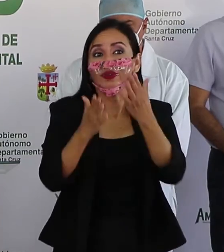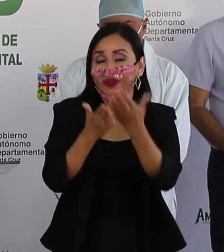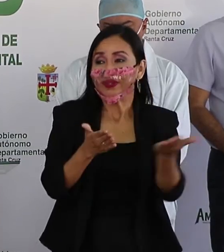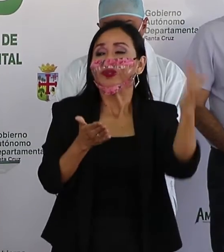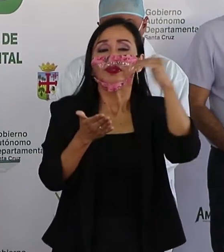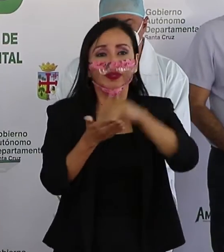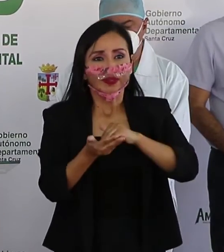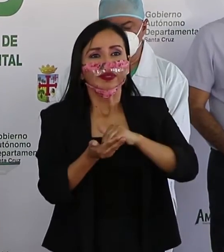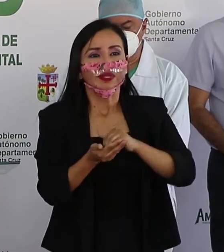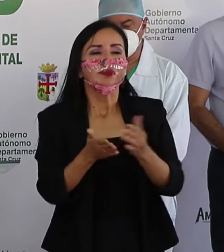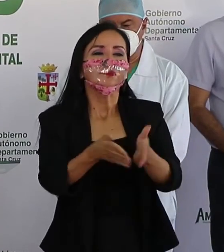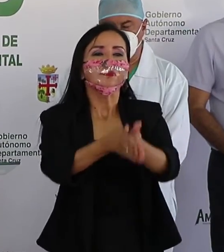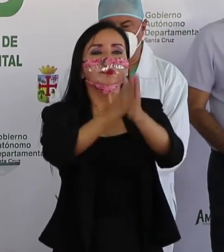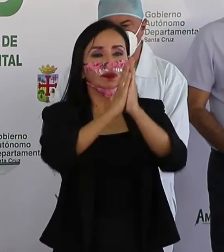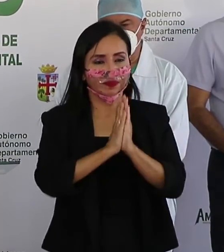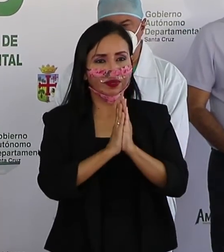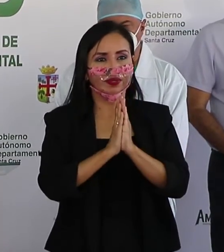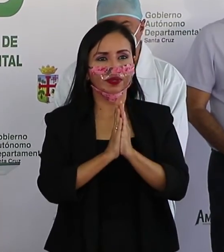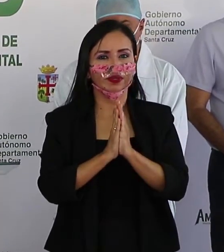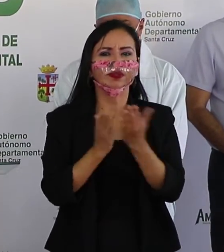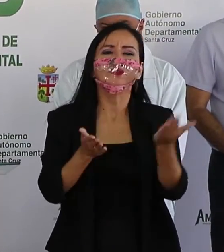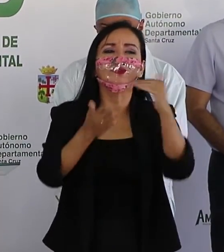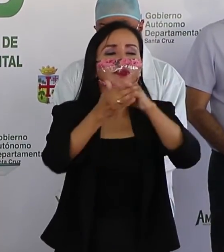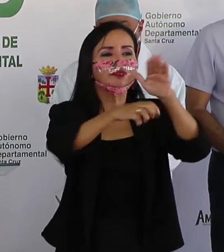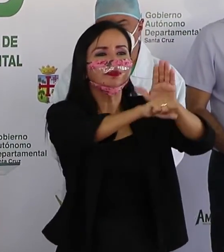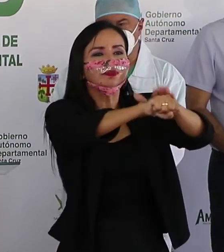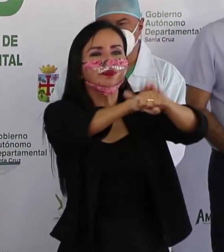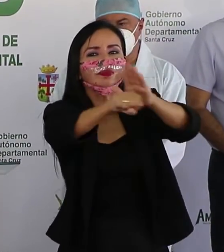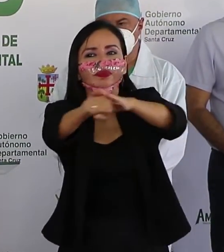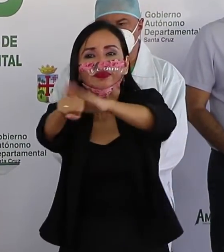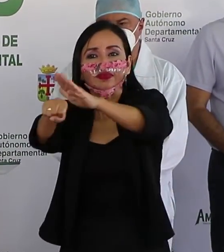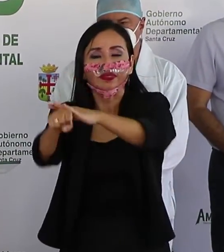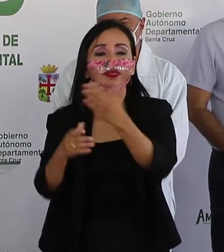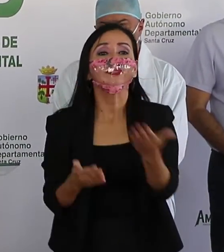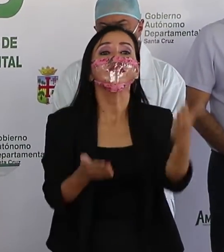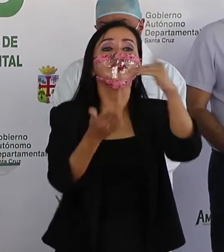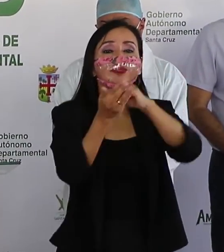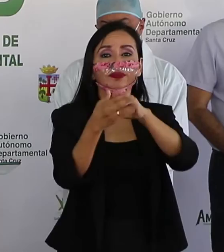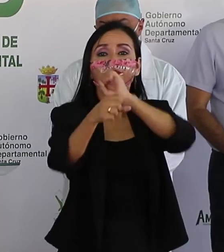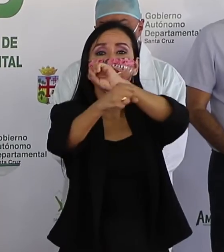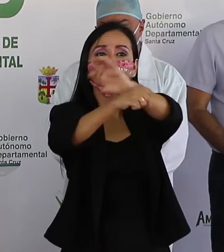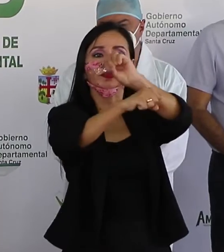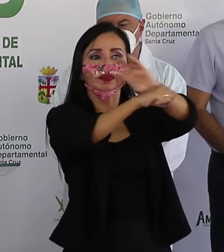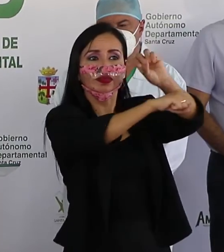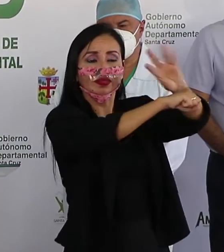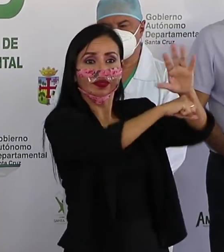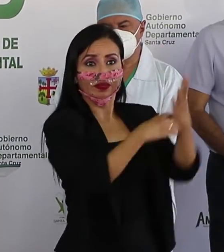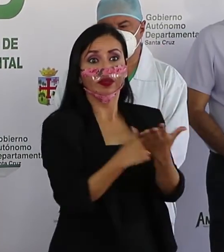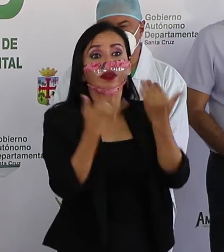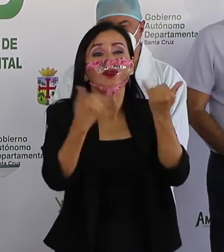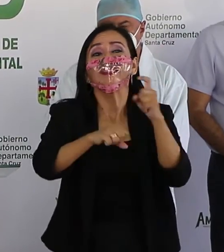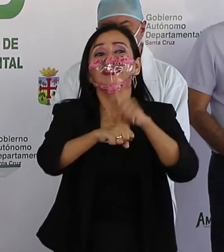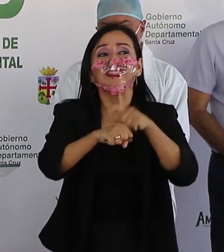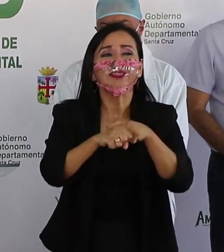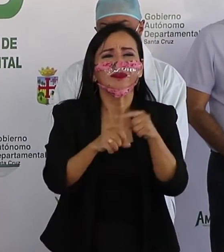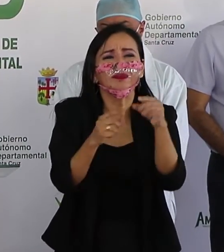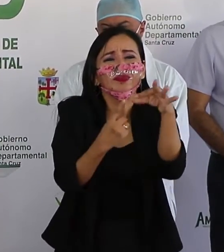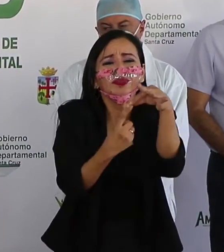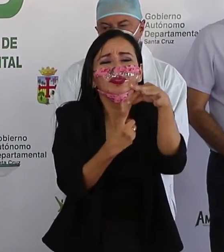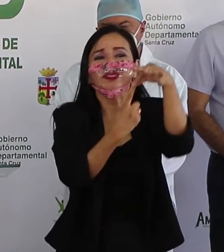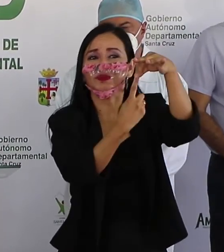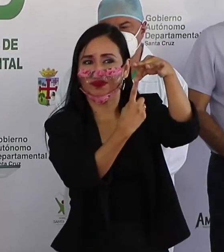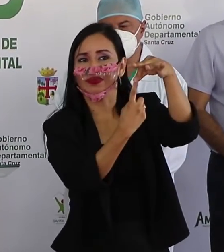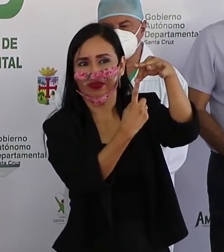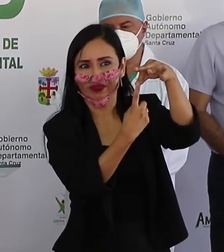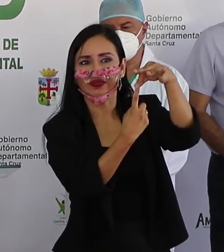Vuelvo a pedirle, vuelvo a convocarle, vuelvo a decirle que este es un momento muy